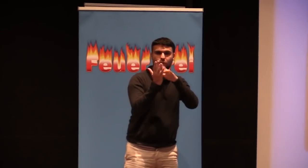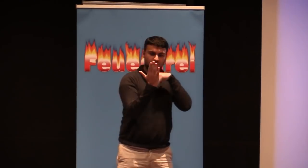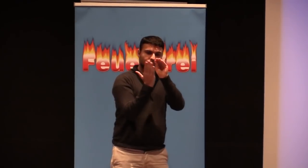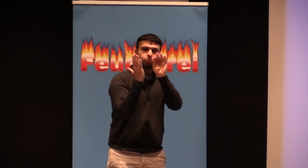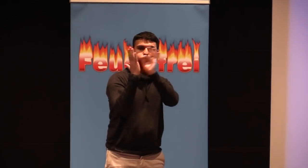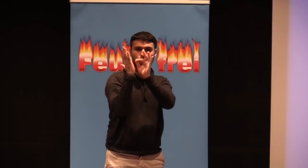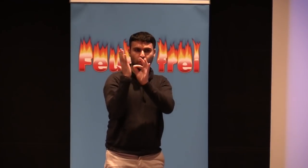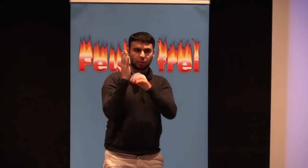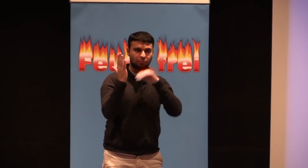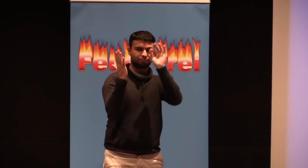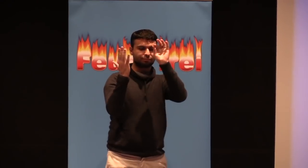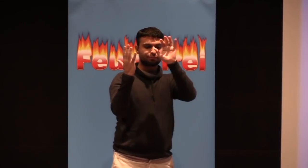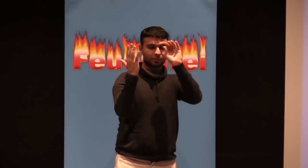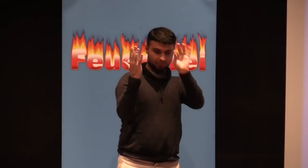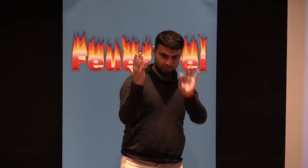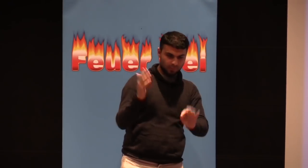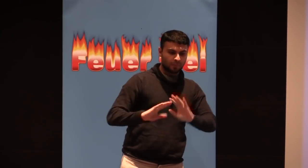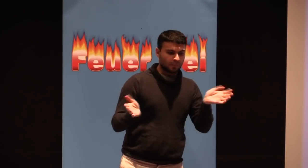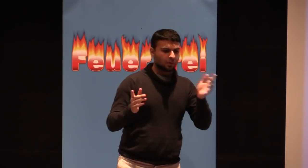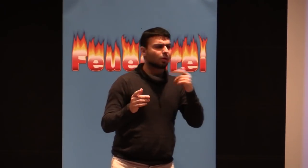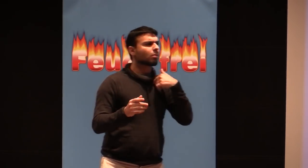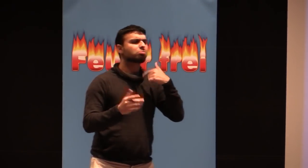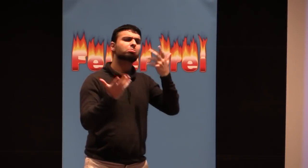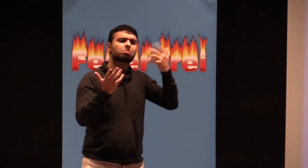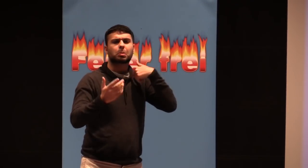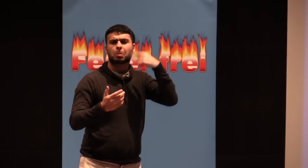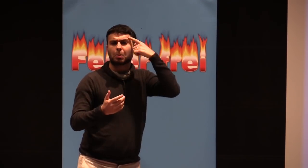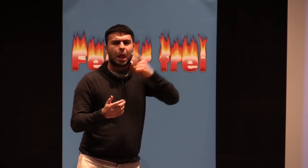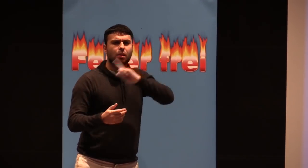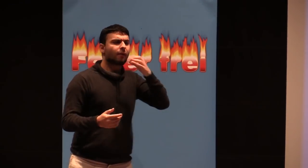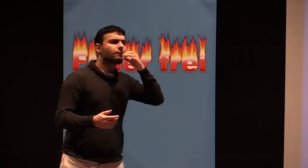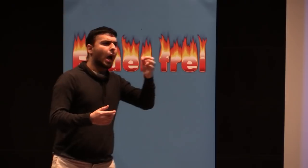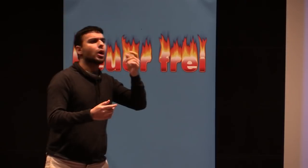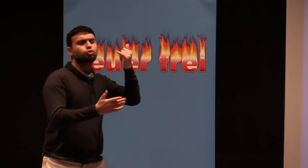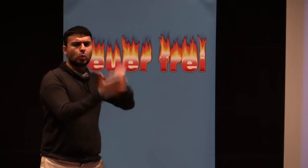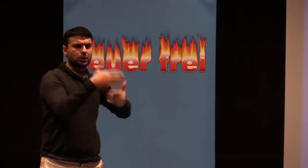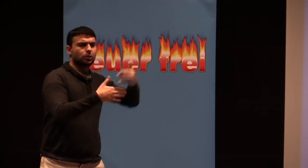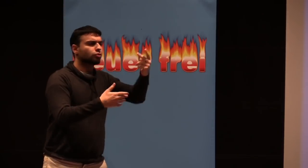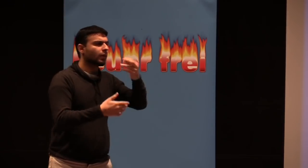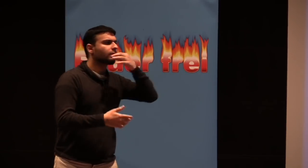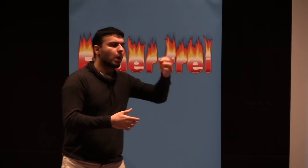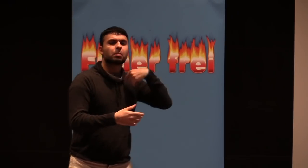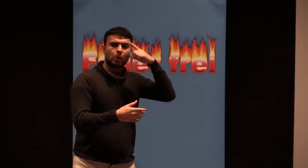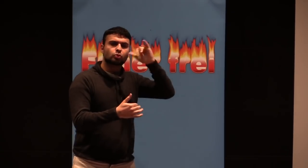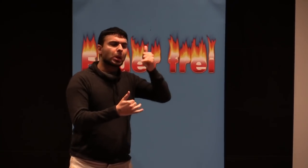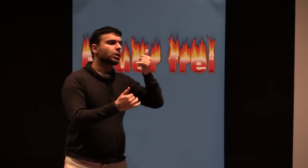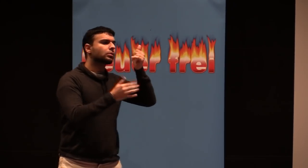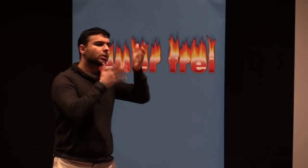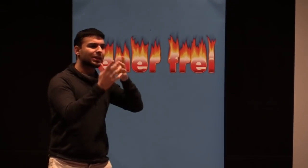Ich hoffe, ich kann das, ich kann kurz fassen, ich habe nämlich mir einige Punkte notiert. Ich habe auch Fragen,